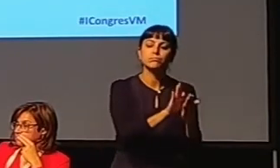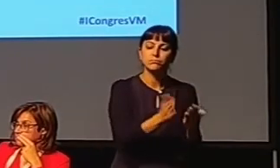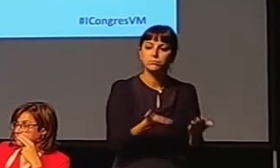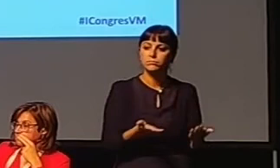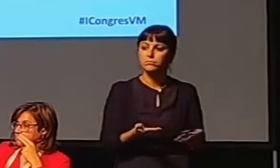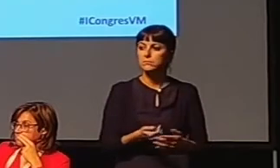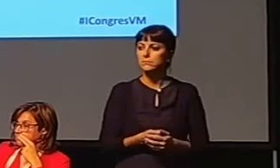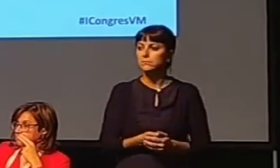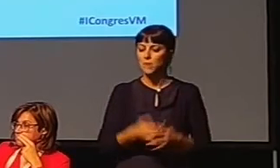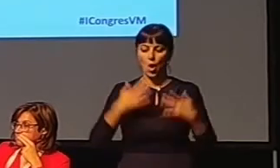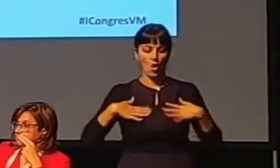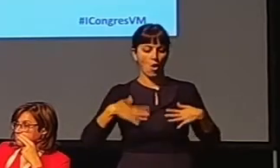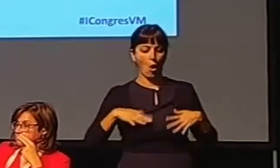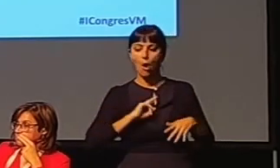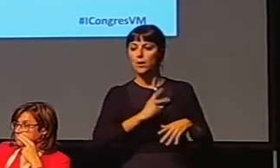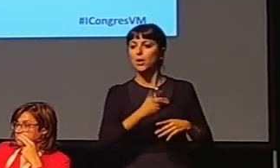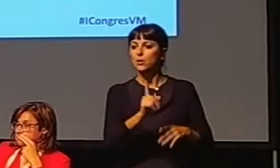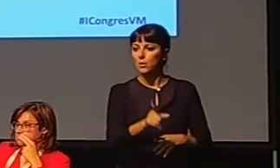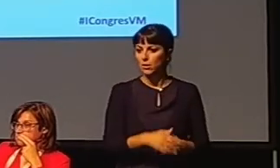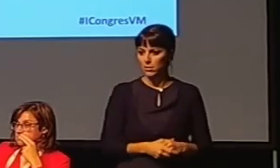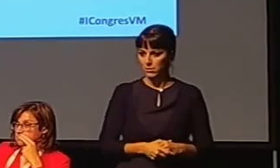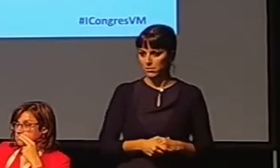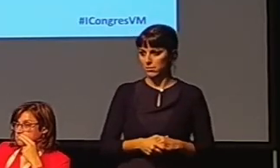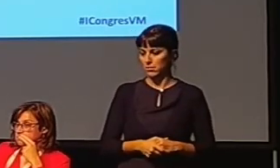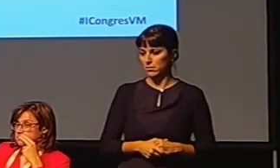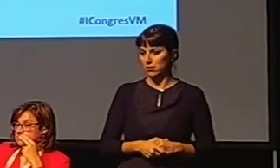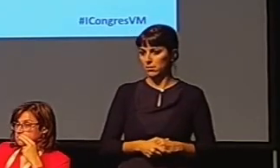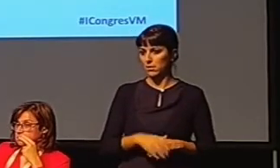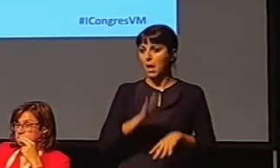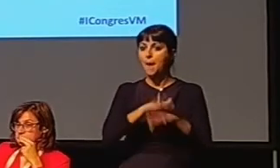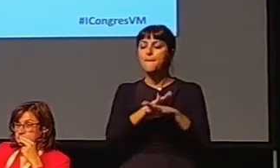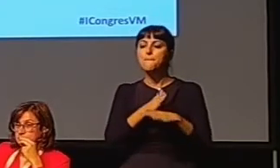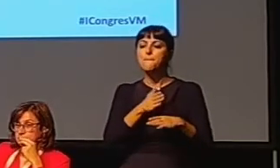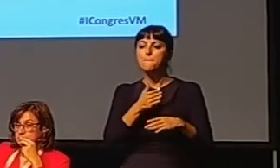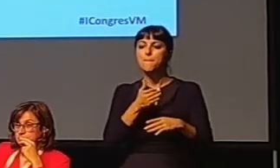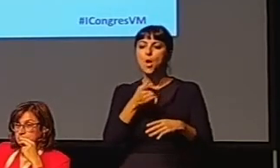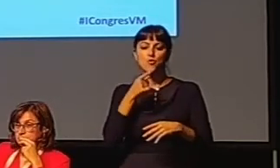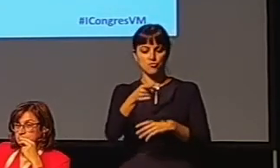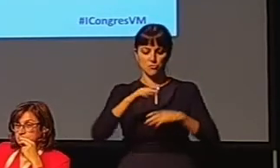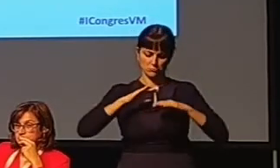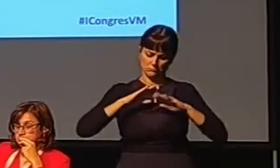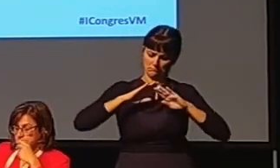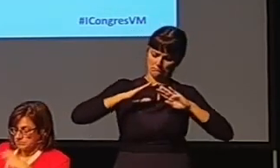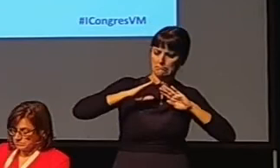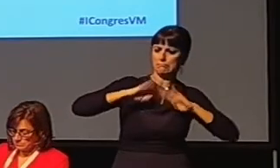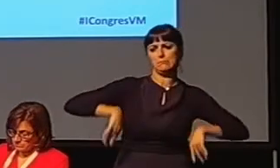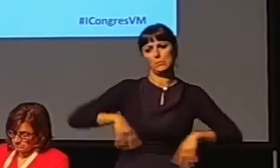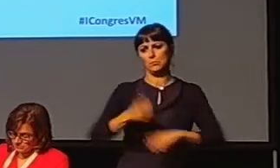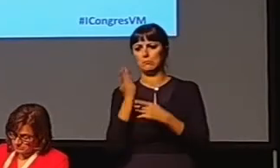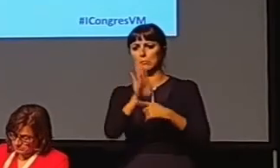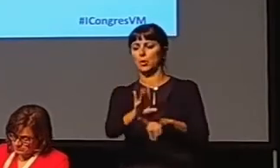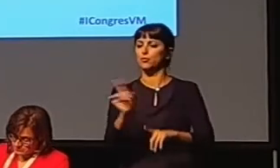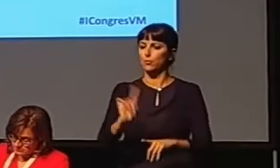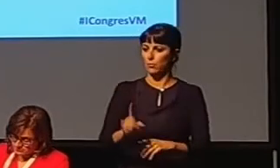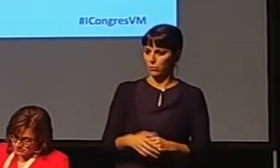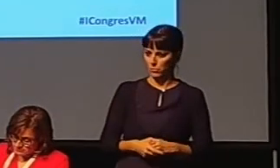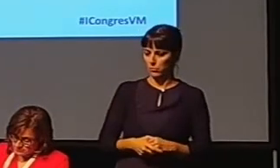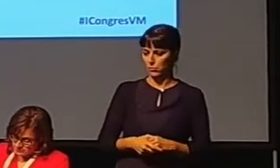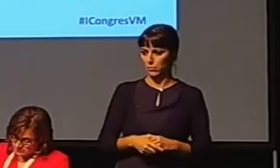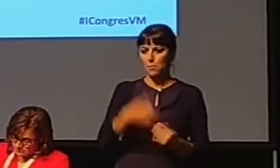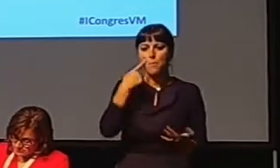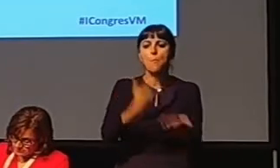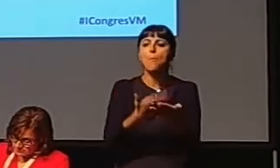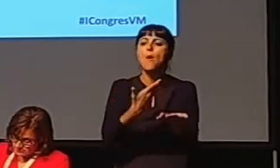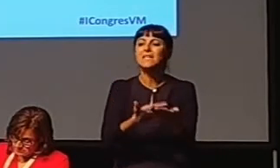No et canvies la roba. Per anar a l'hospital, mostres, no? Que és la investigació i sí? La